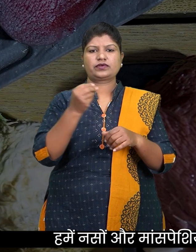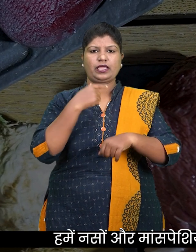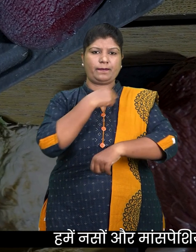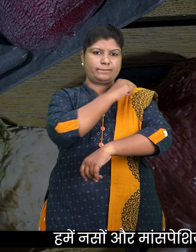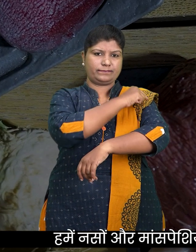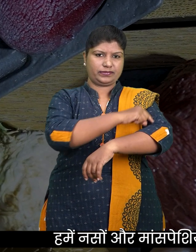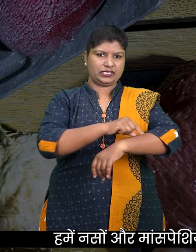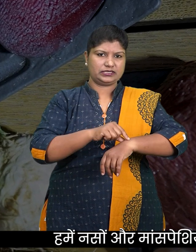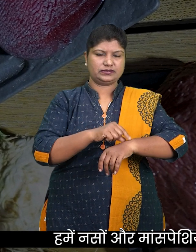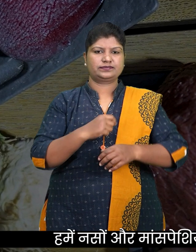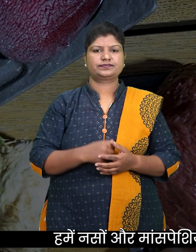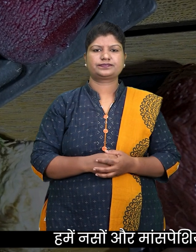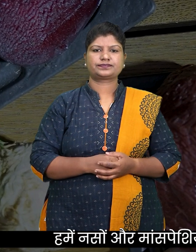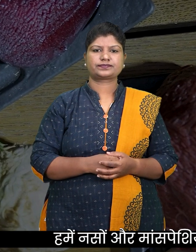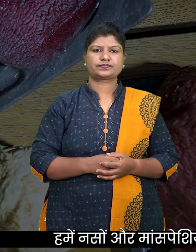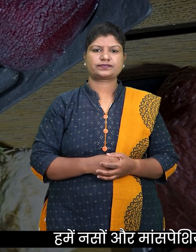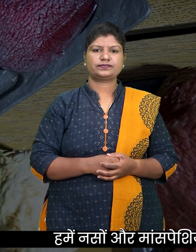है।